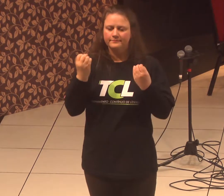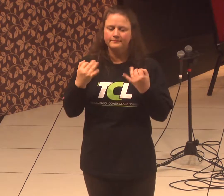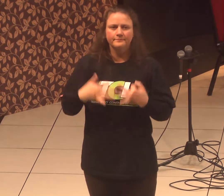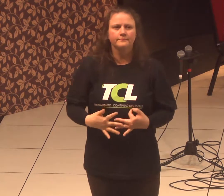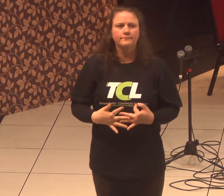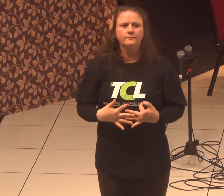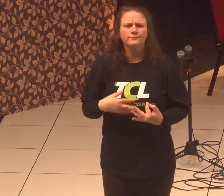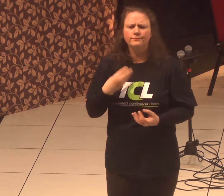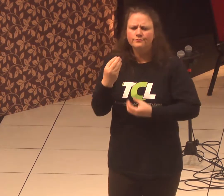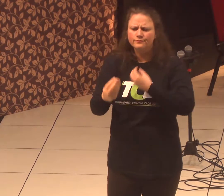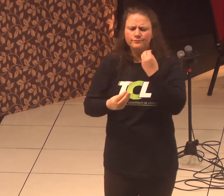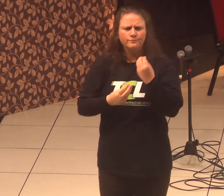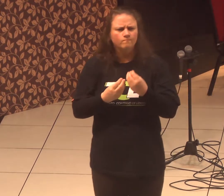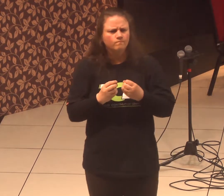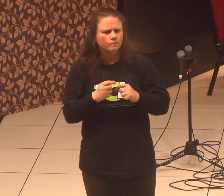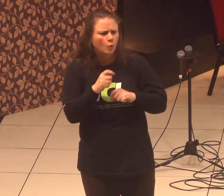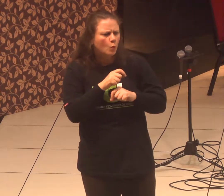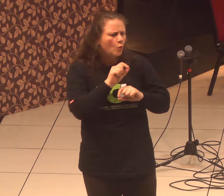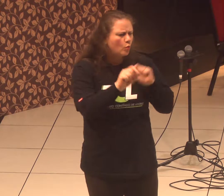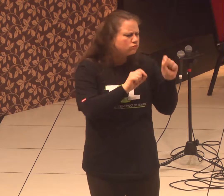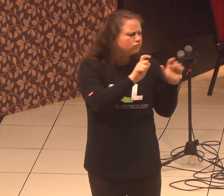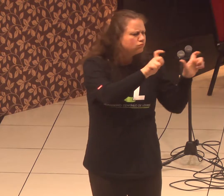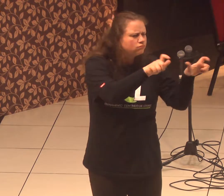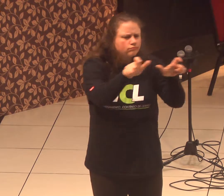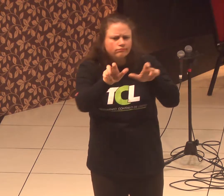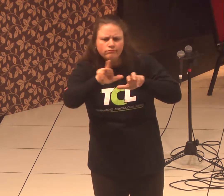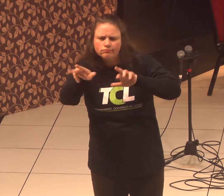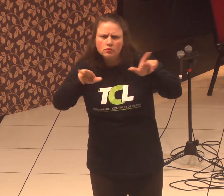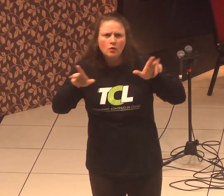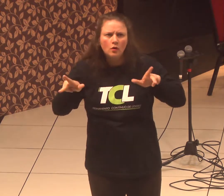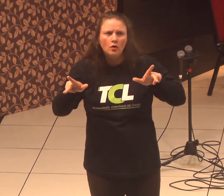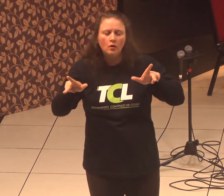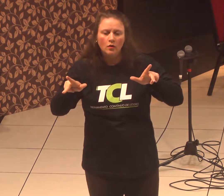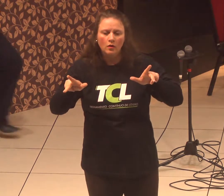por onde forem, façam o quê?